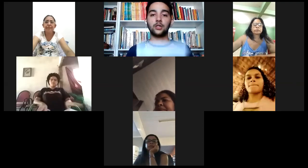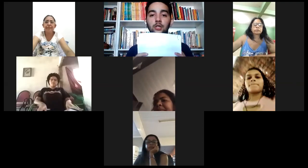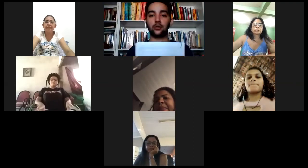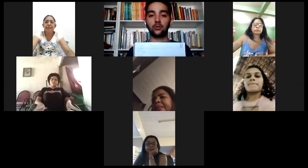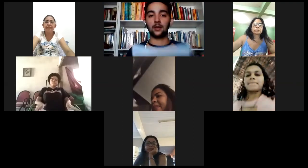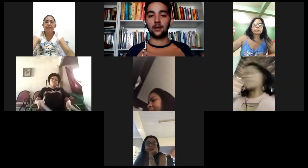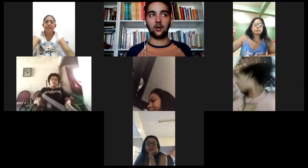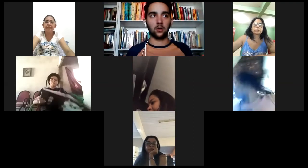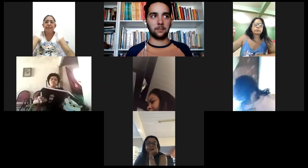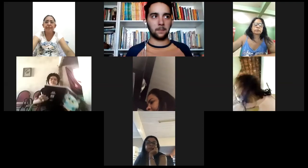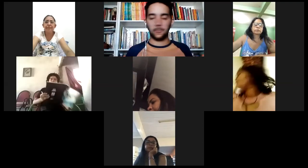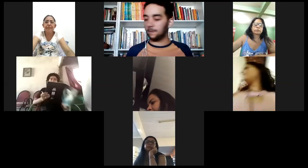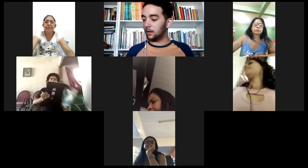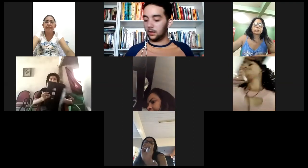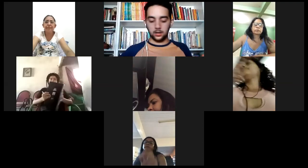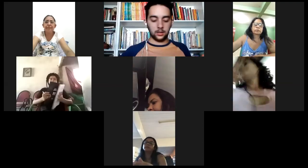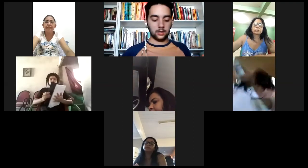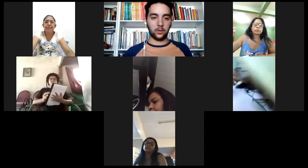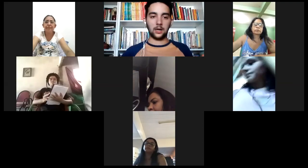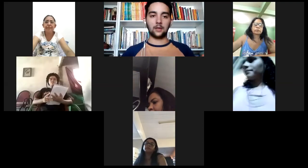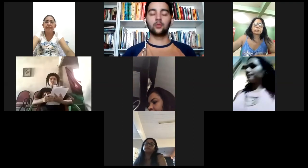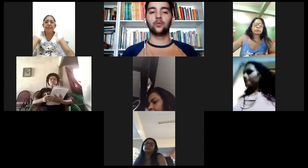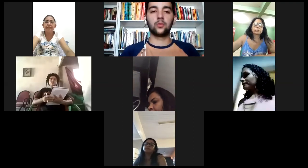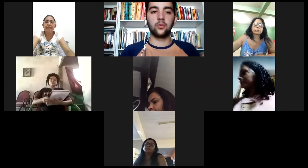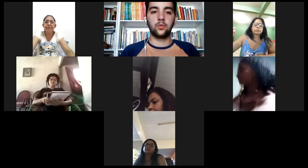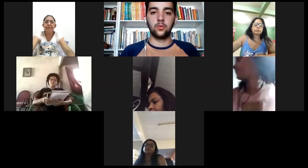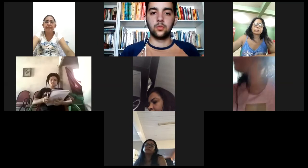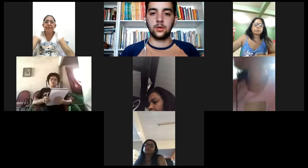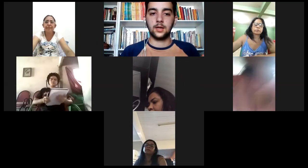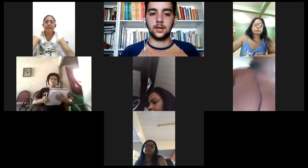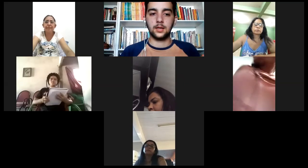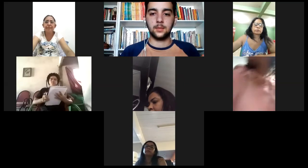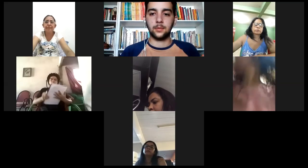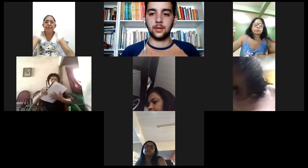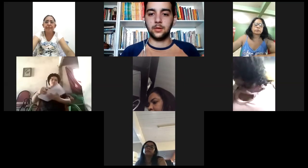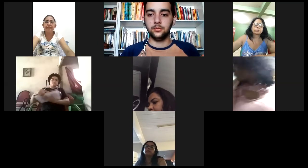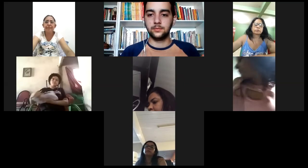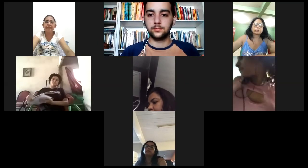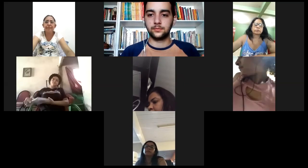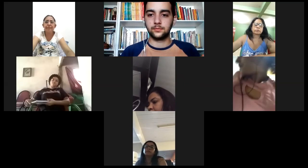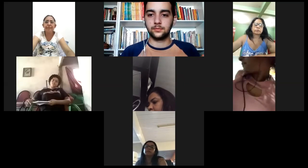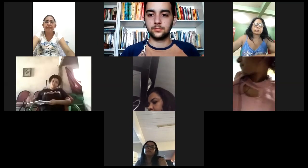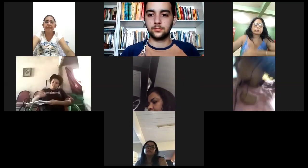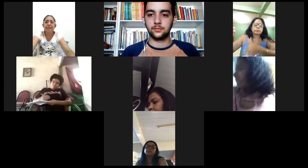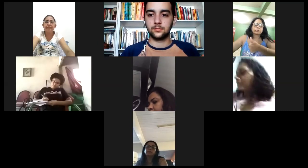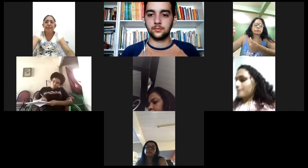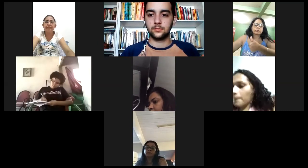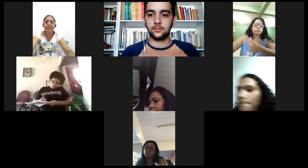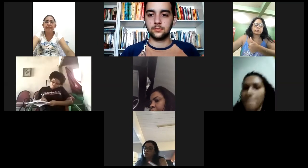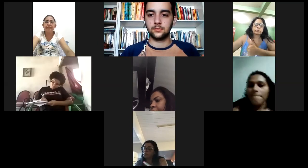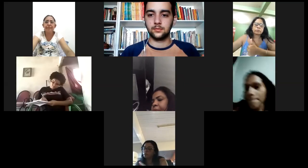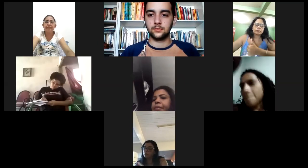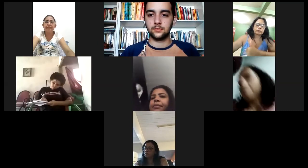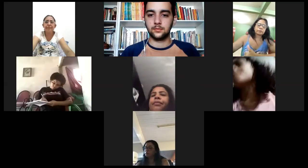que a gente já estudou até agora. Então, bora lá. Todo mundo com caneta e papel na mão?